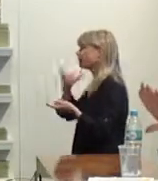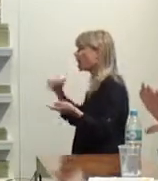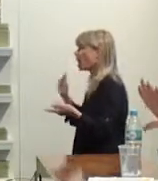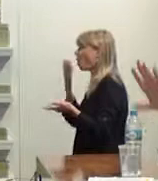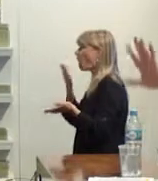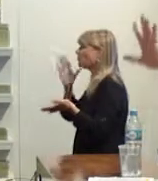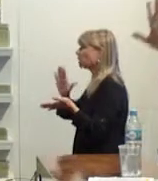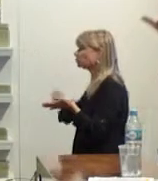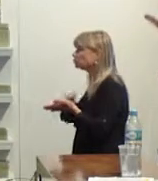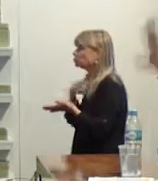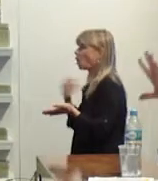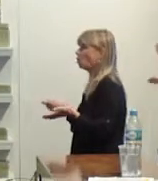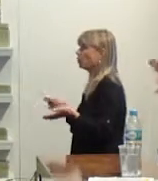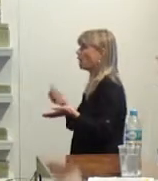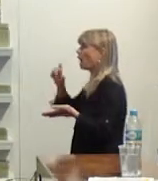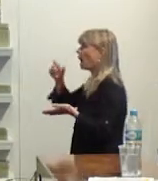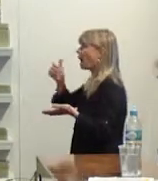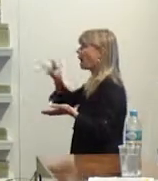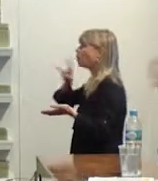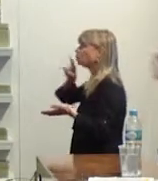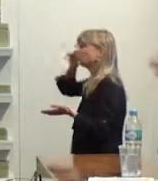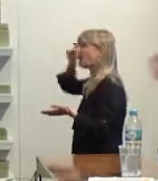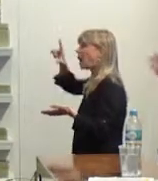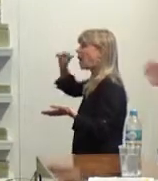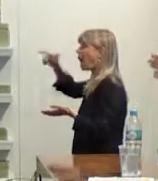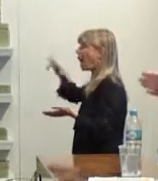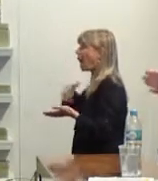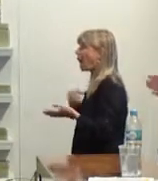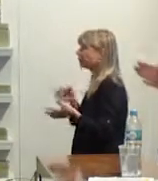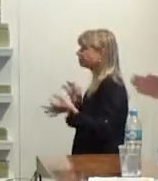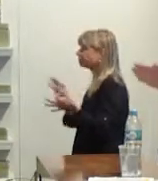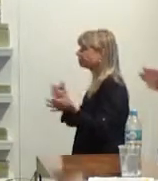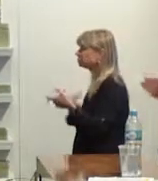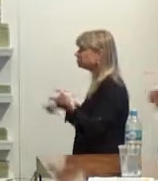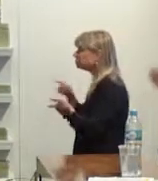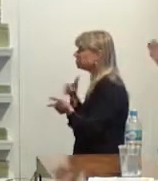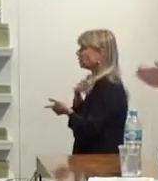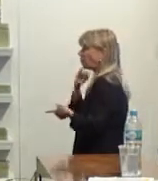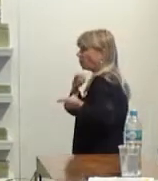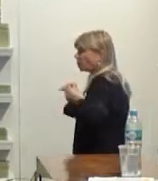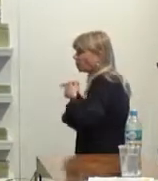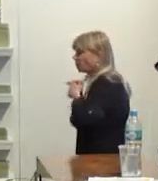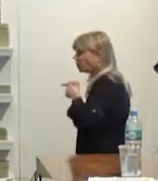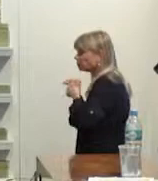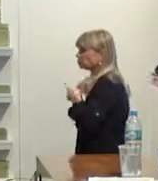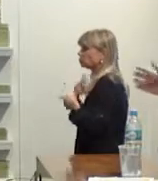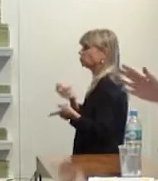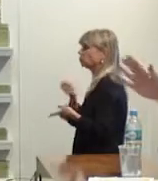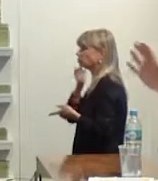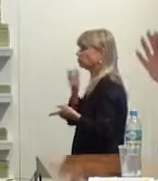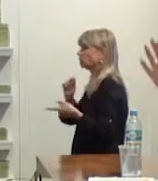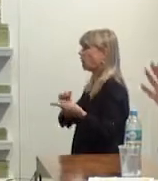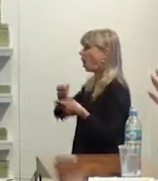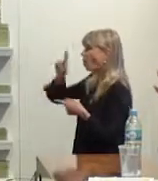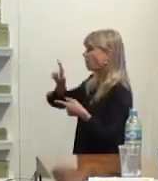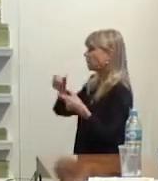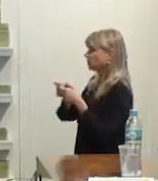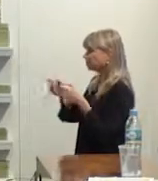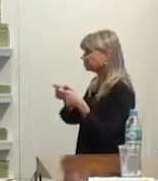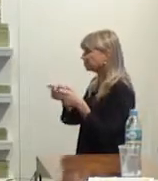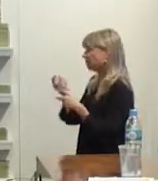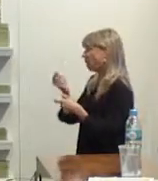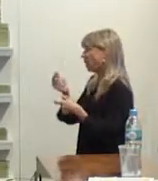medida cautelar, y ahora estamos todavía en una discusión en ese amparo sobre si habrá aumento o no, con una